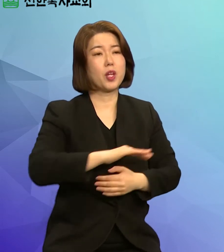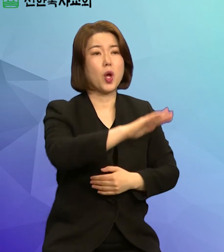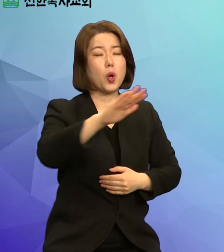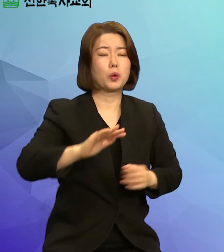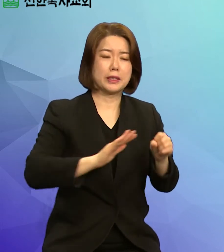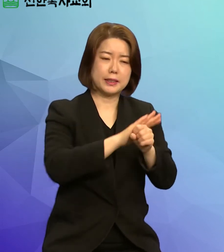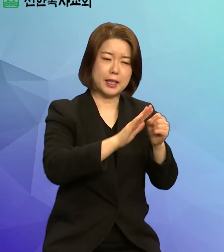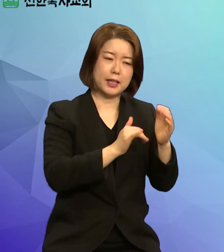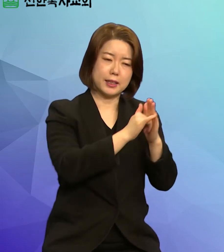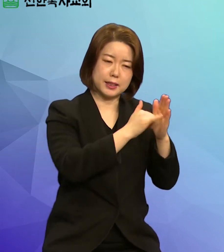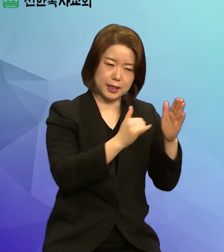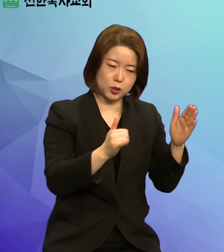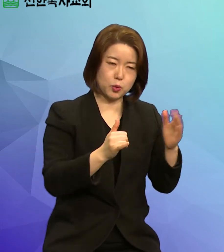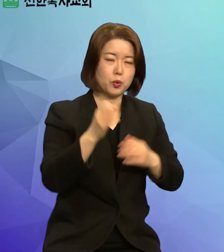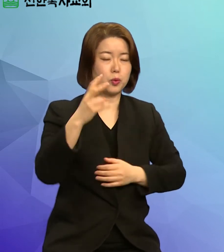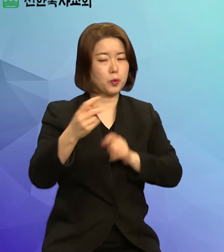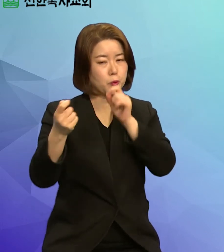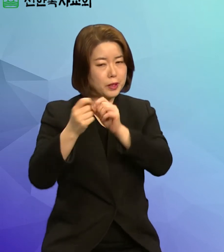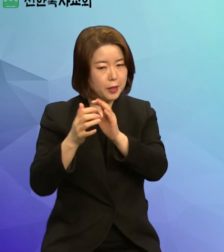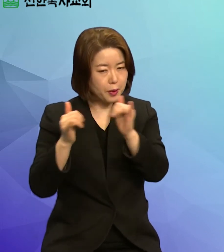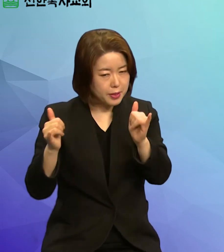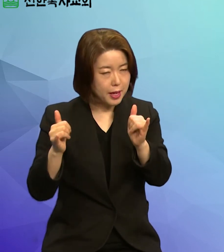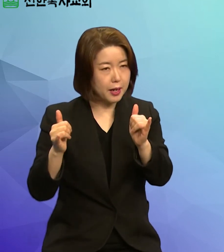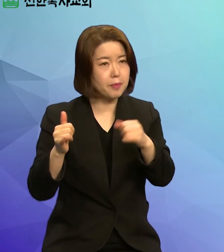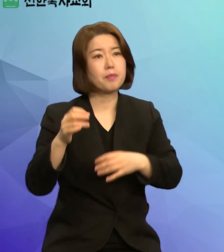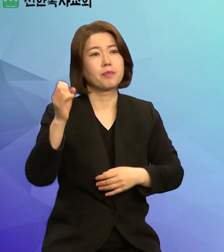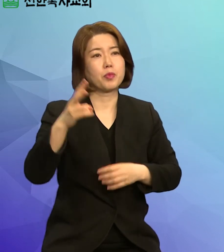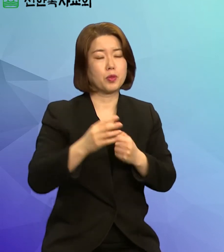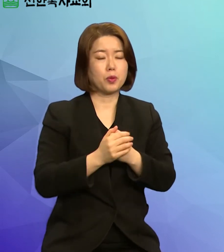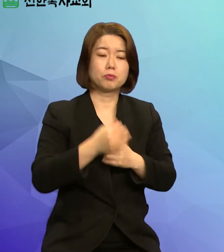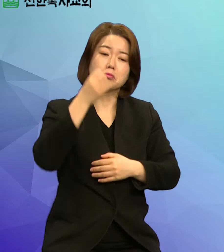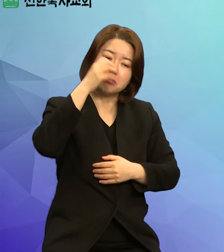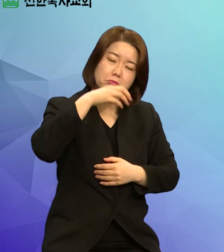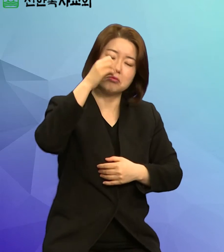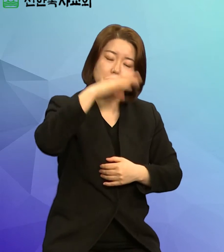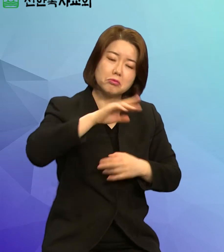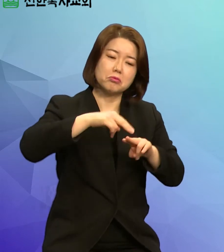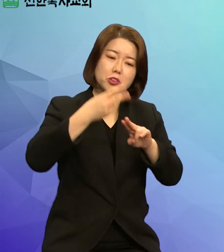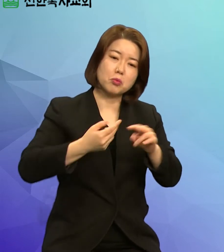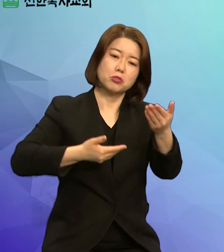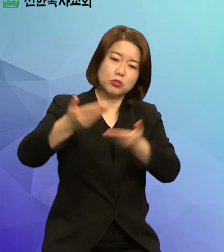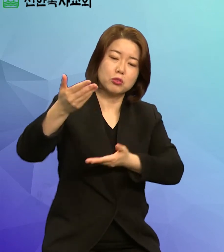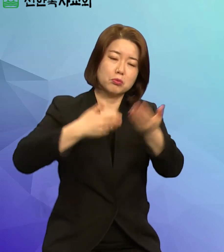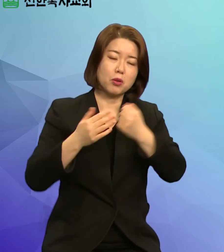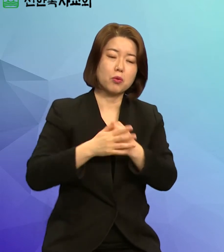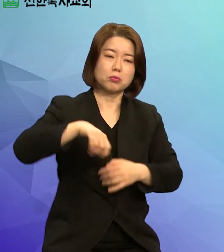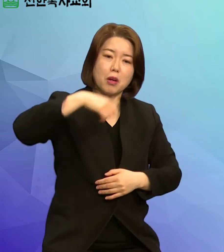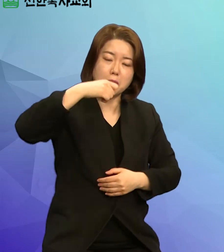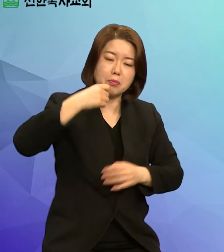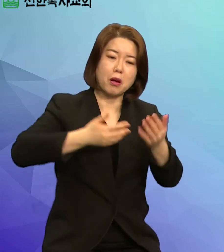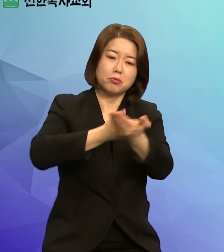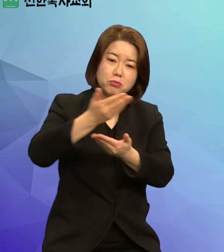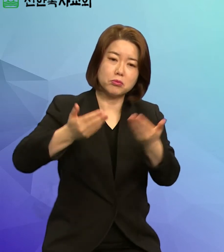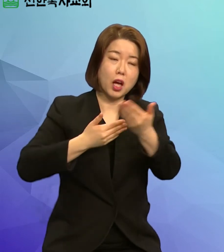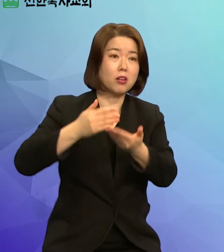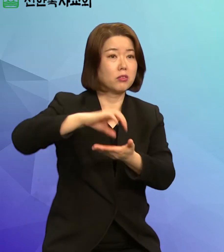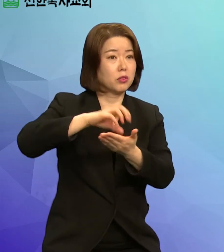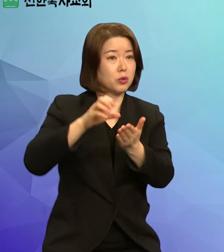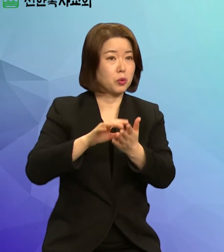사랑하는 가족이나 또는 가까운 사람들과 그저 선물 주고받고 그저 식사를 하는